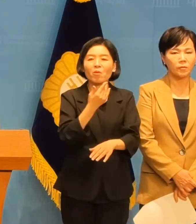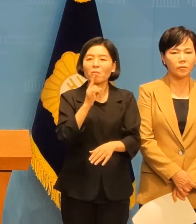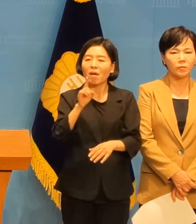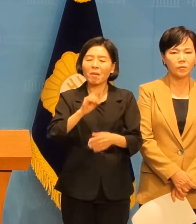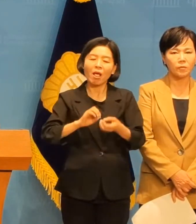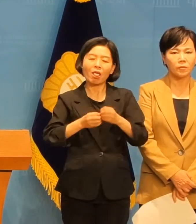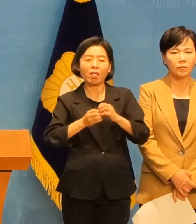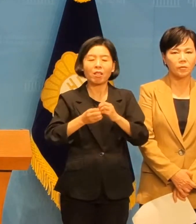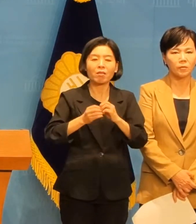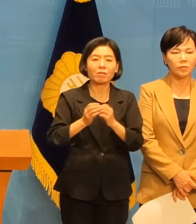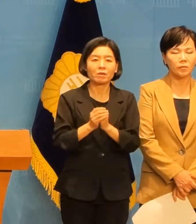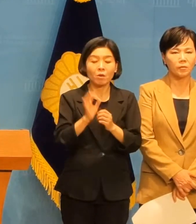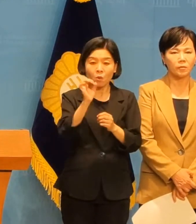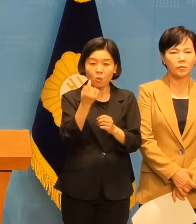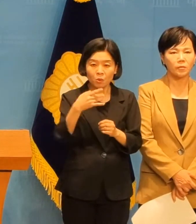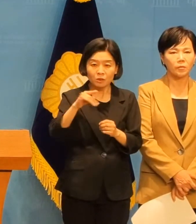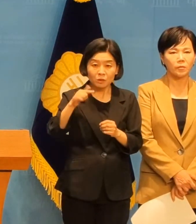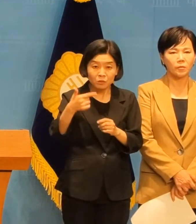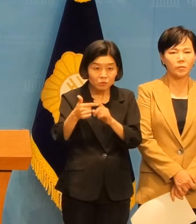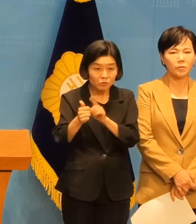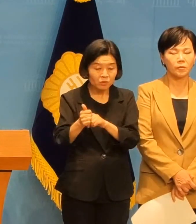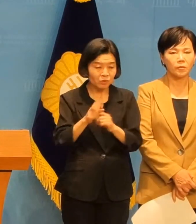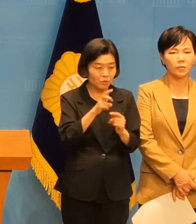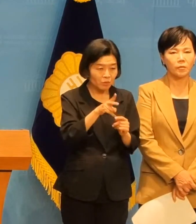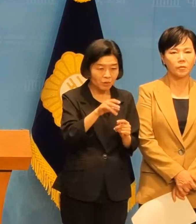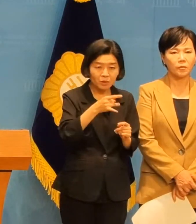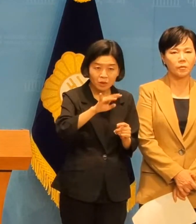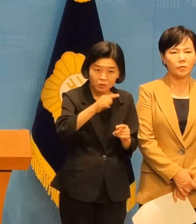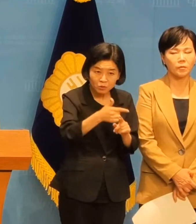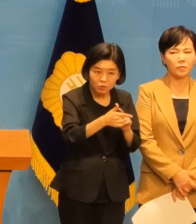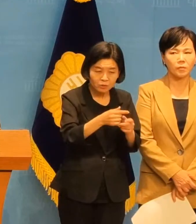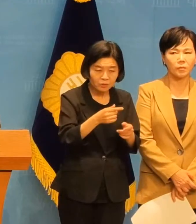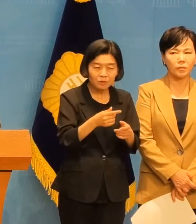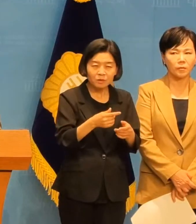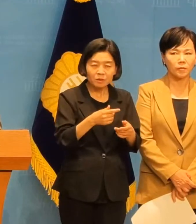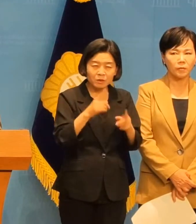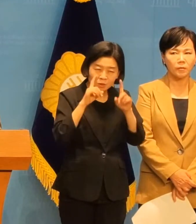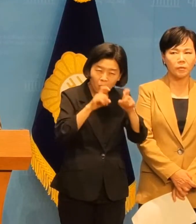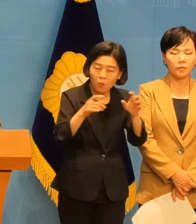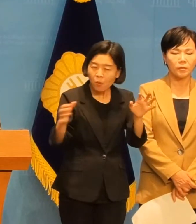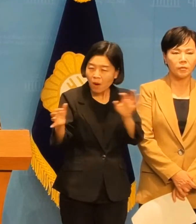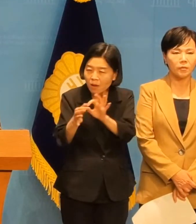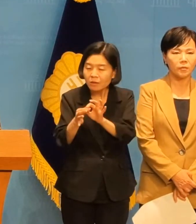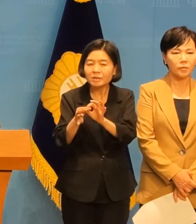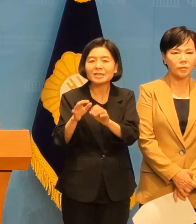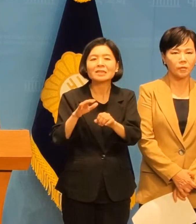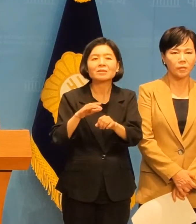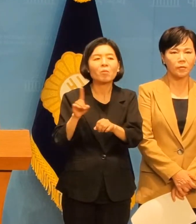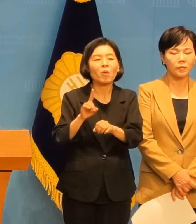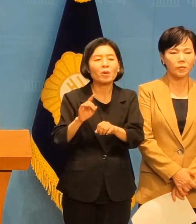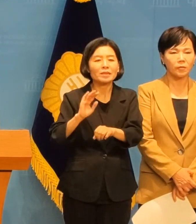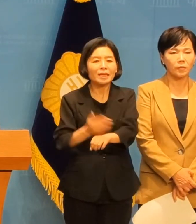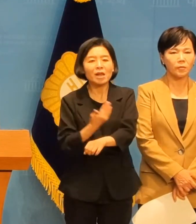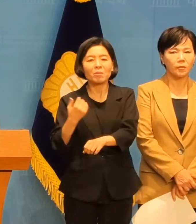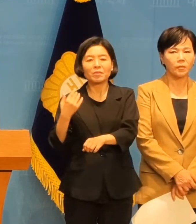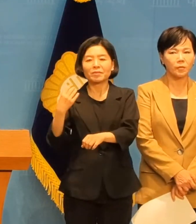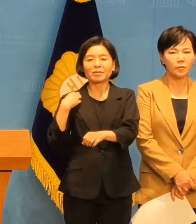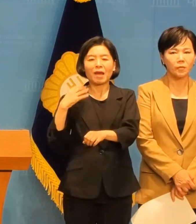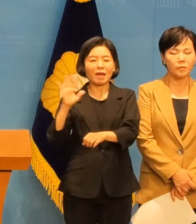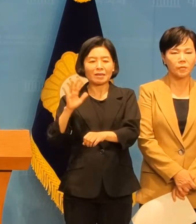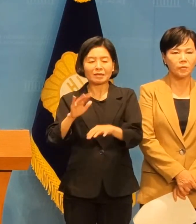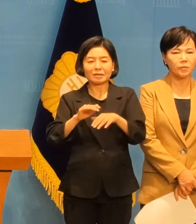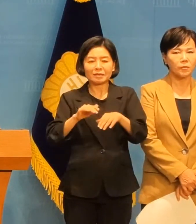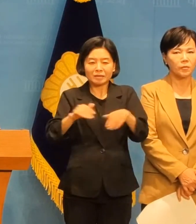이것도 지금 오세훈 시장이 명태균 게이트와 관련해서 보이고 있는 그런 책임 전가, 꼬리 자르기의